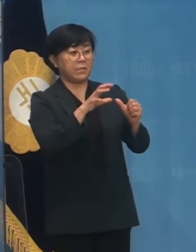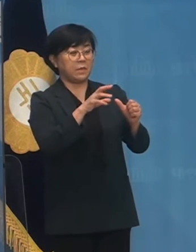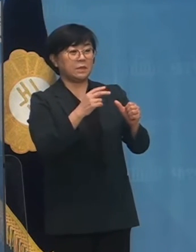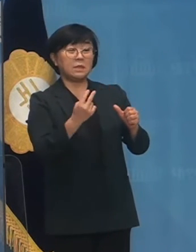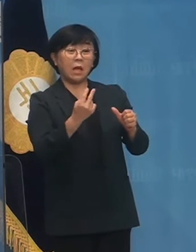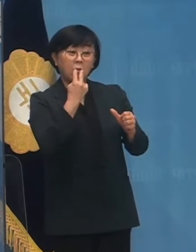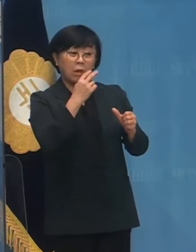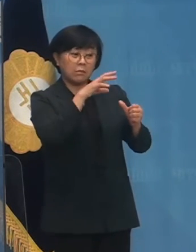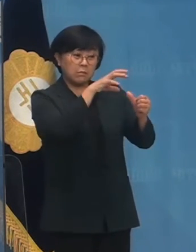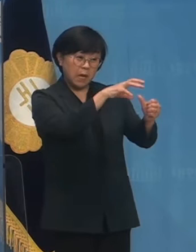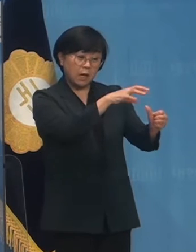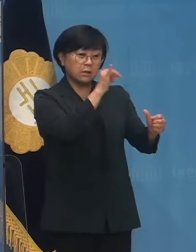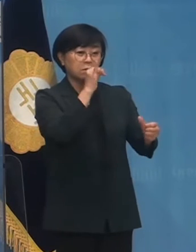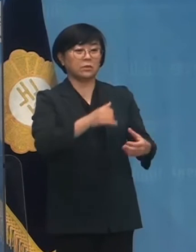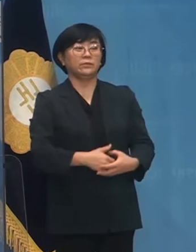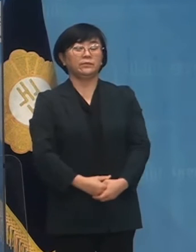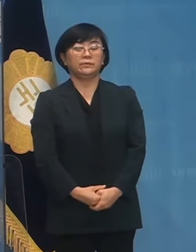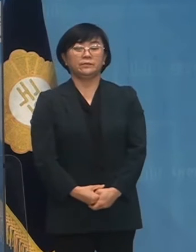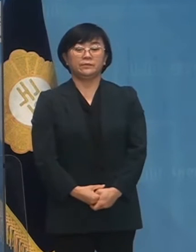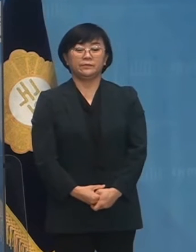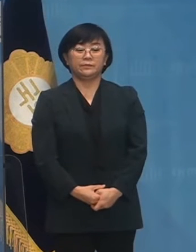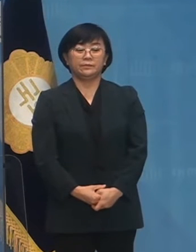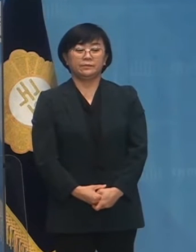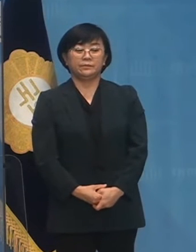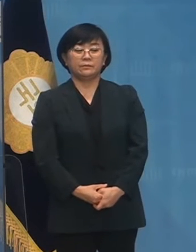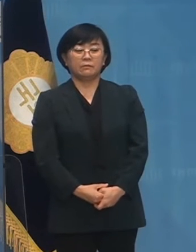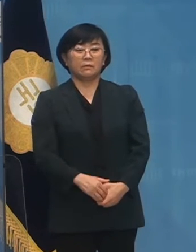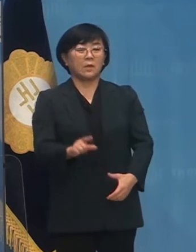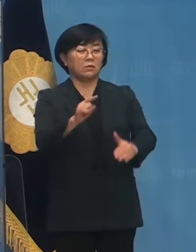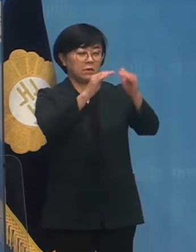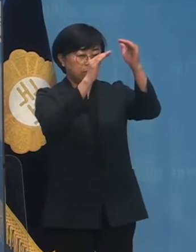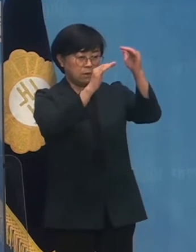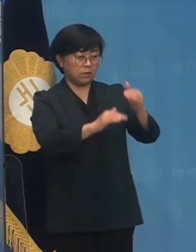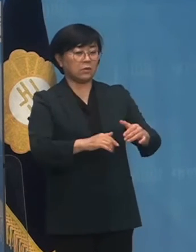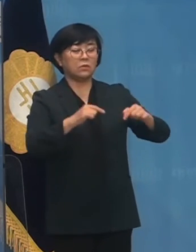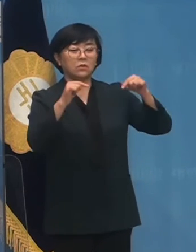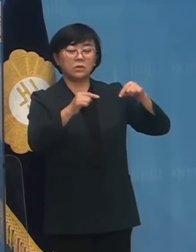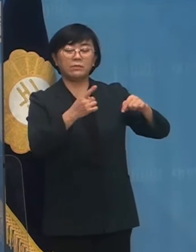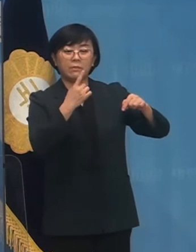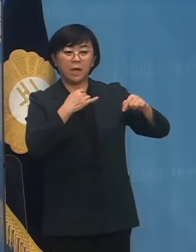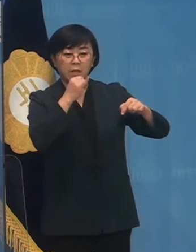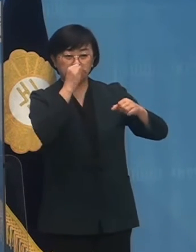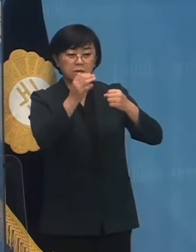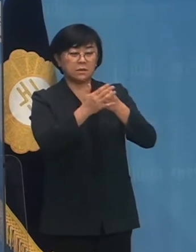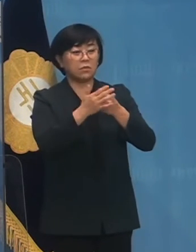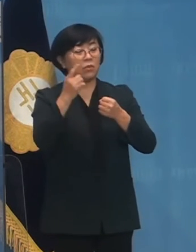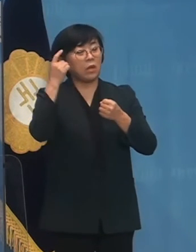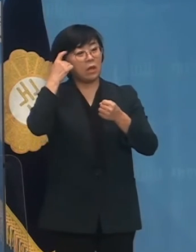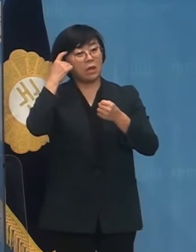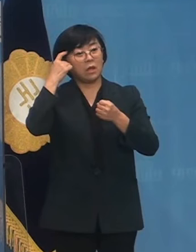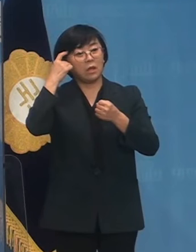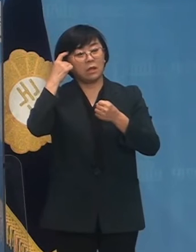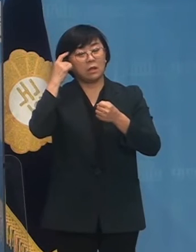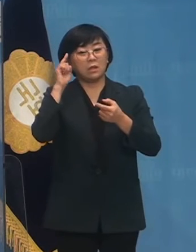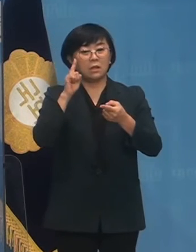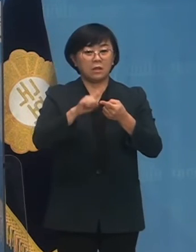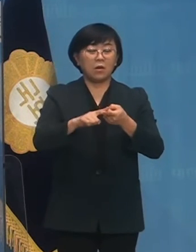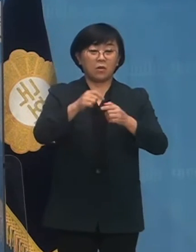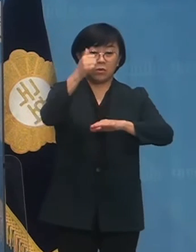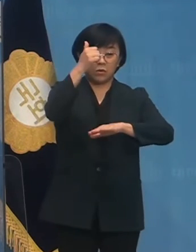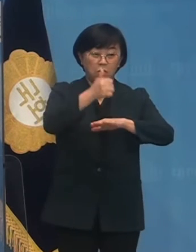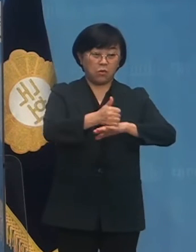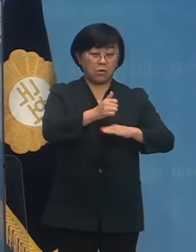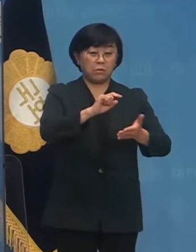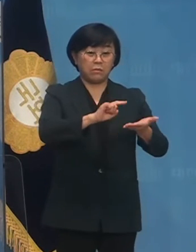흔들고 있습니다. 안에서 어떤 내용을 논의했는지 왜 이런